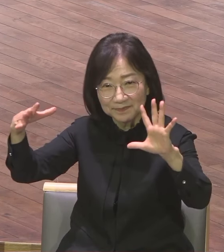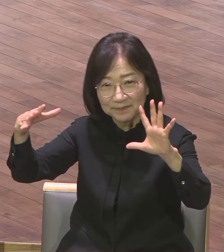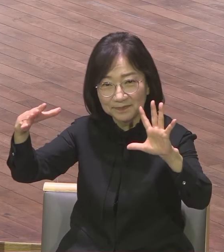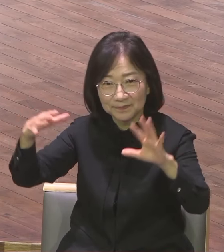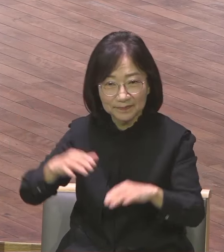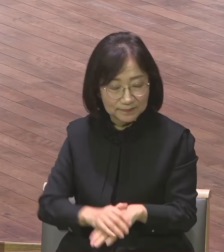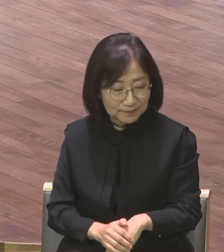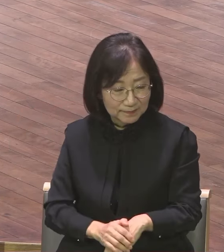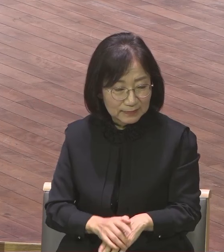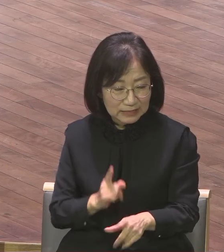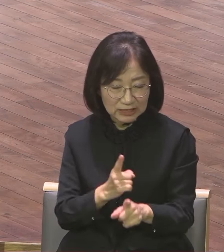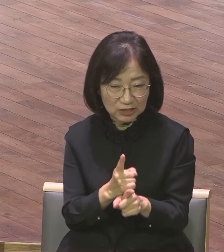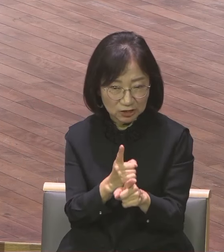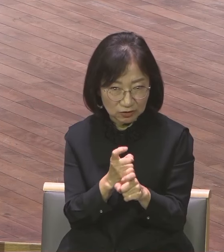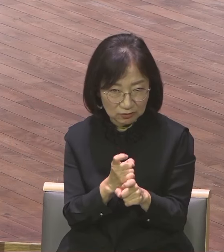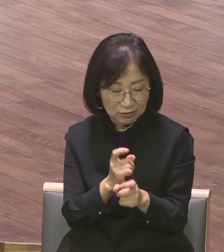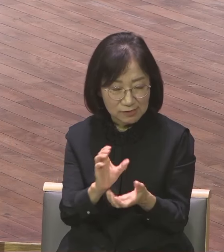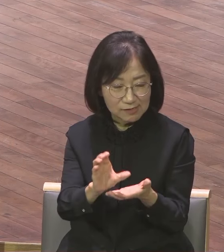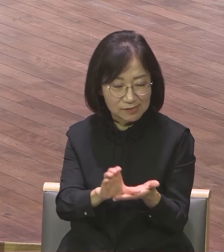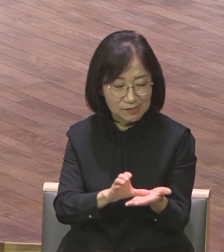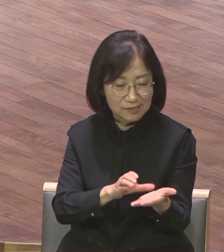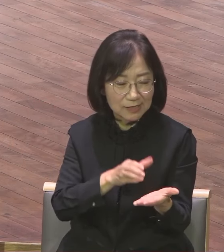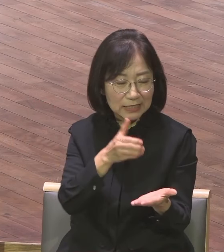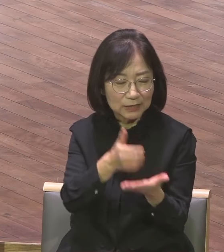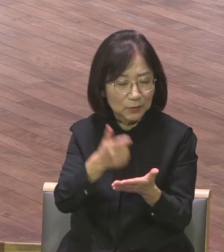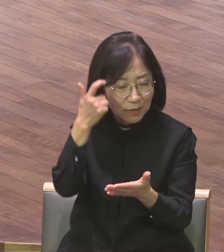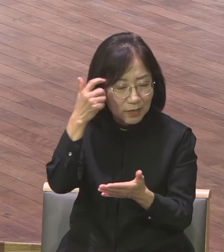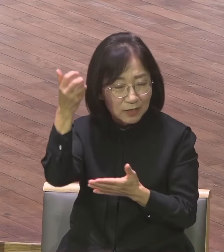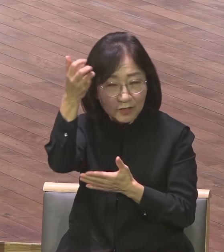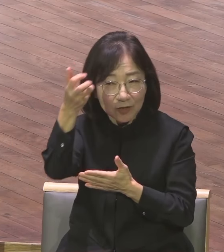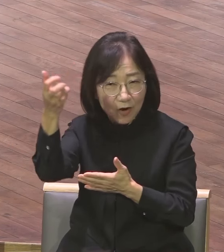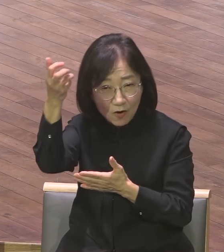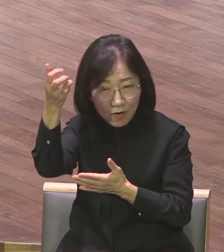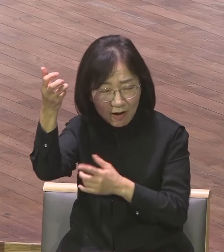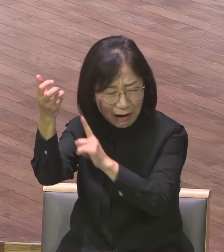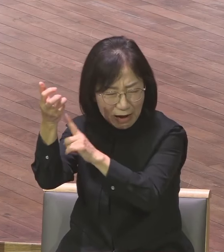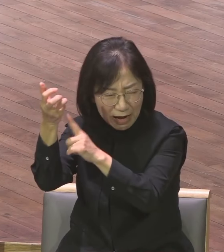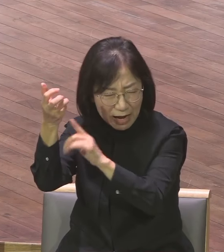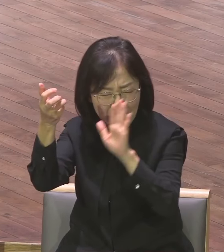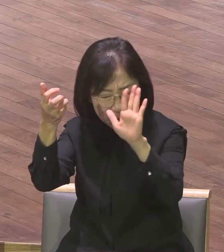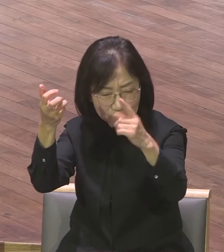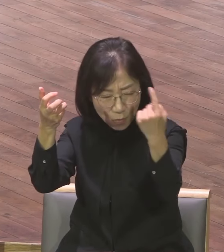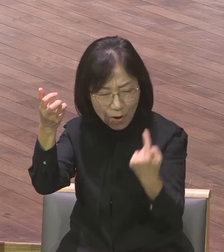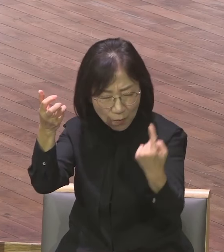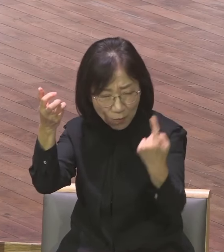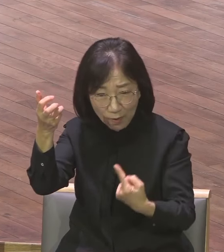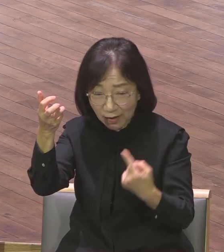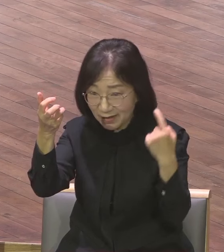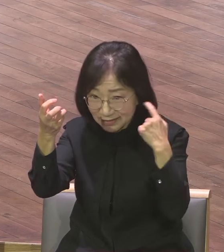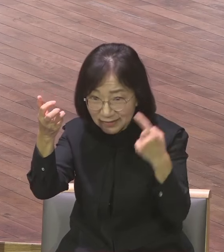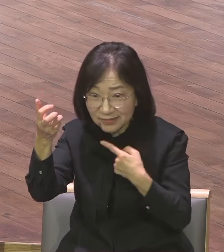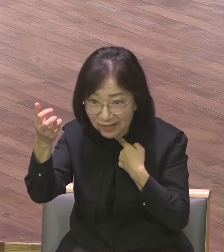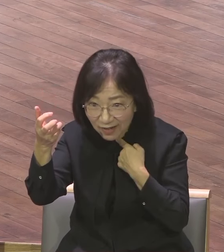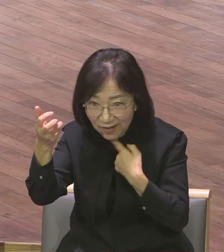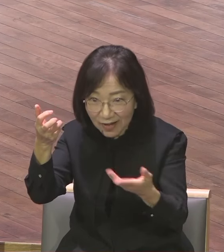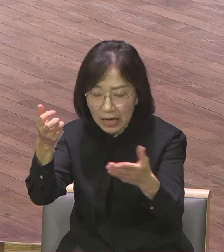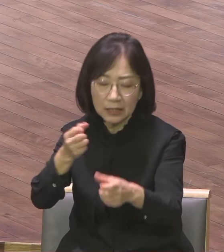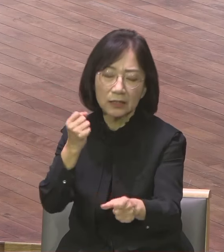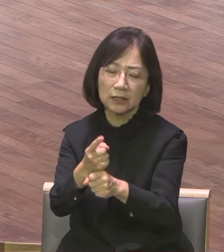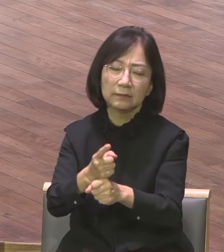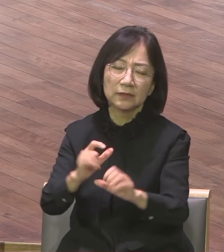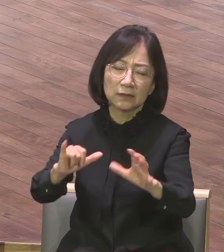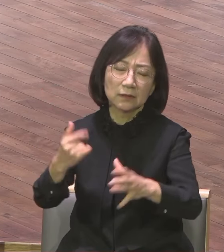아니니 이것이 즉 곧 적 그리스도의 영이니라. 오리라 한 그 한 말을 너희가